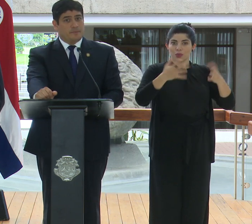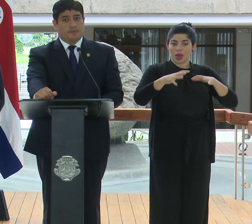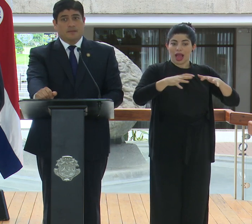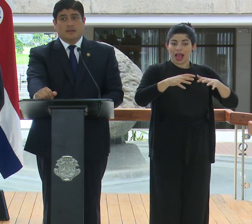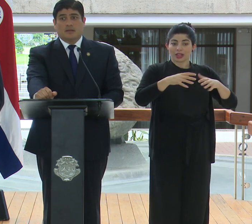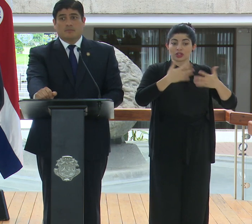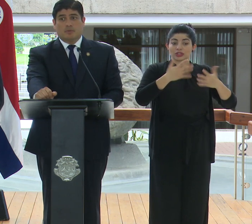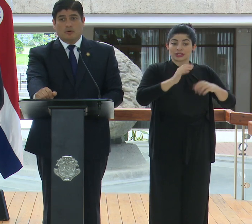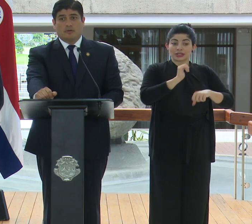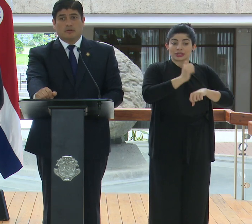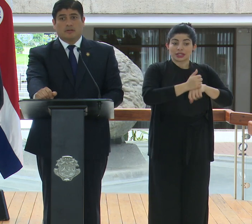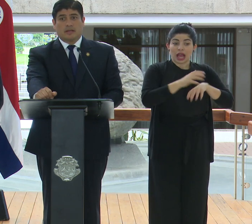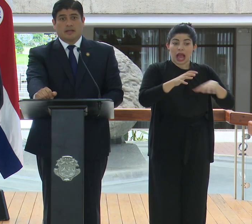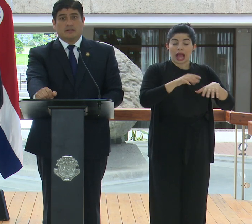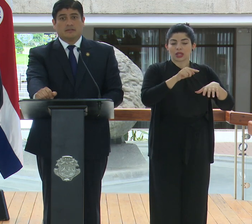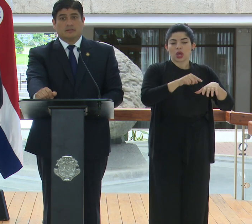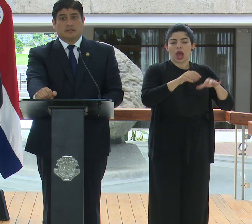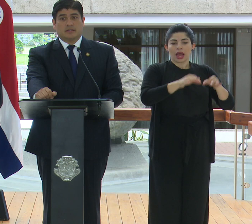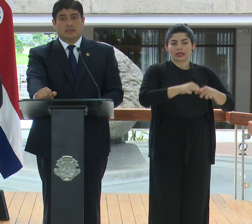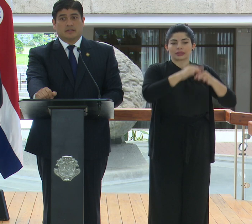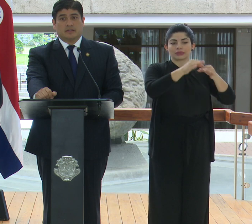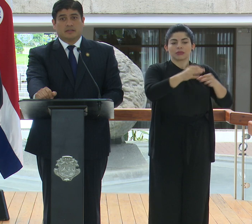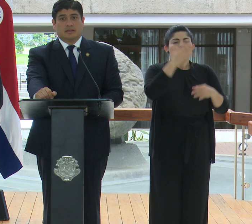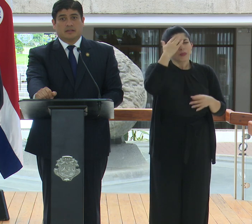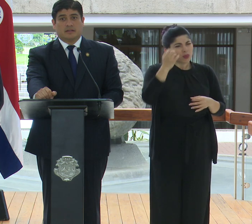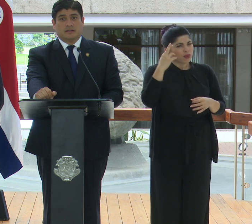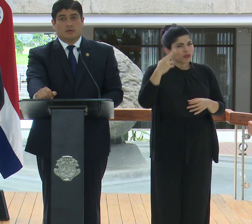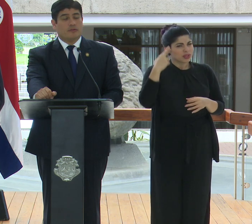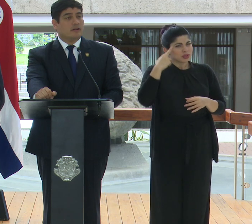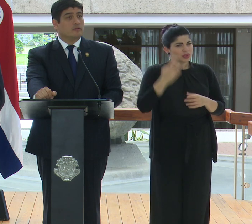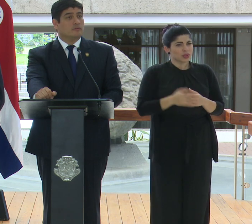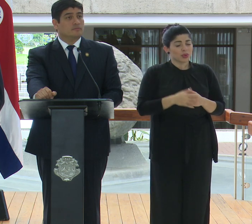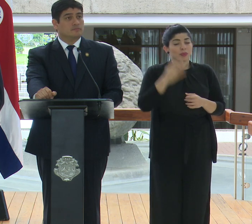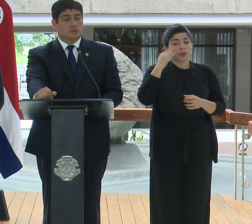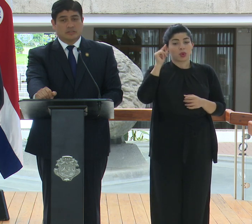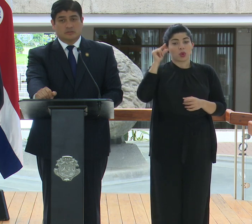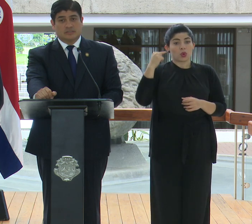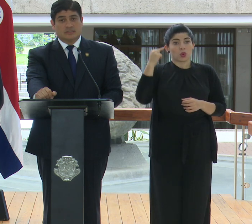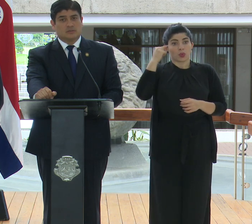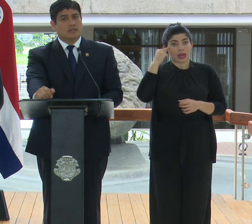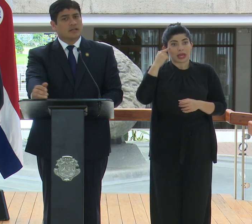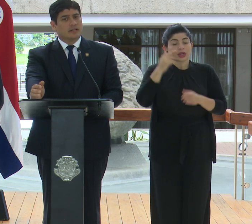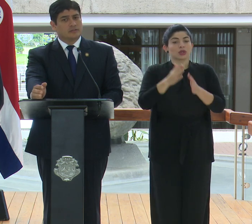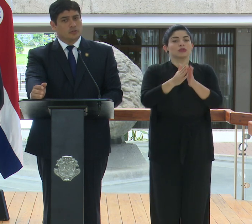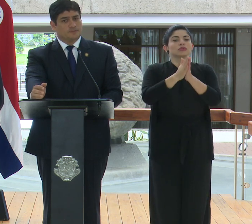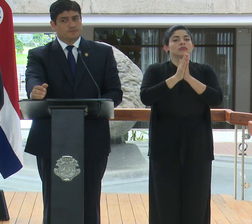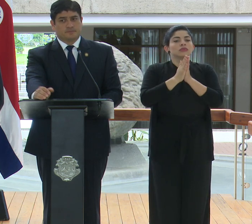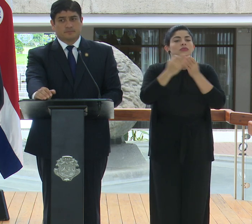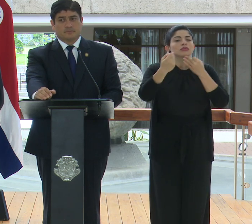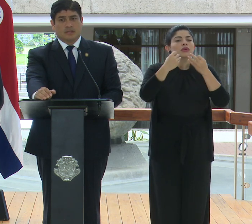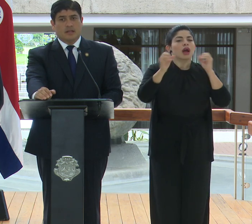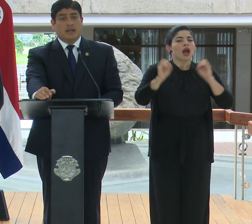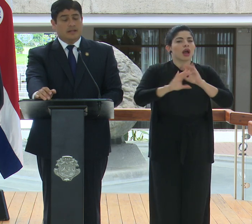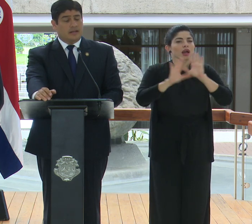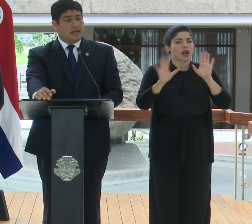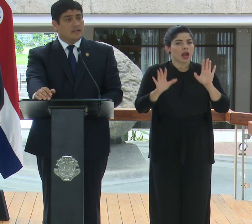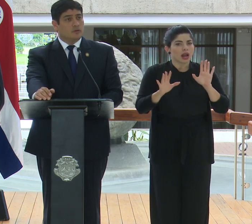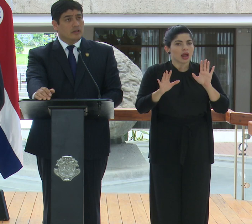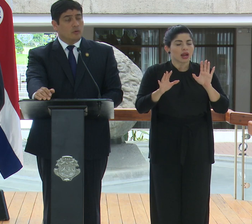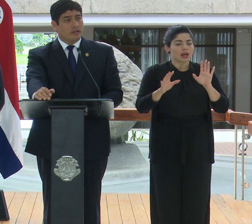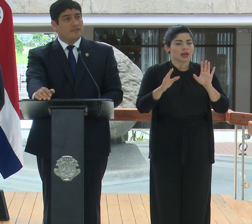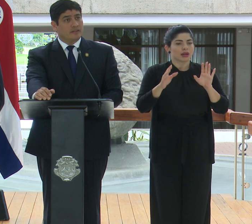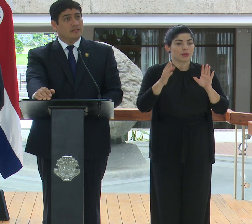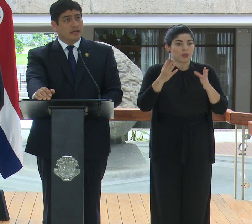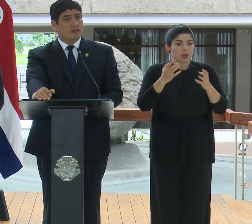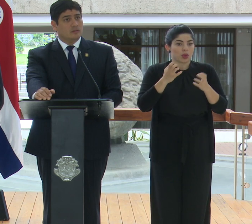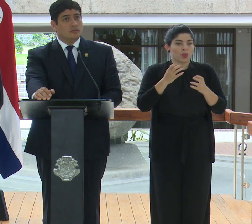qué? Porque el gobierno lo que solicita es una aclaración en el ánimo